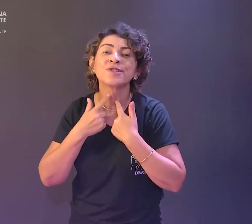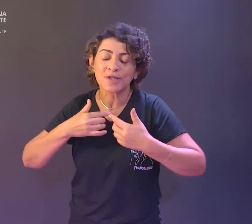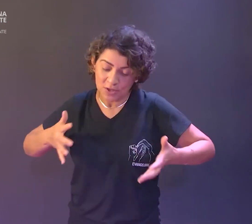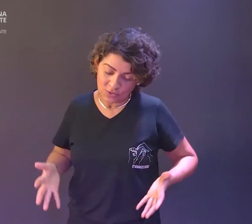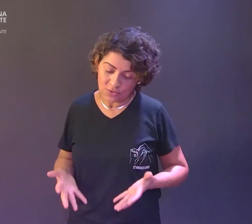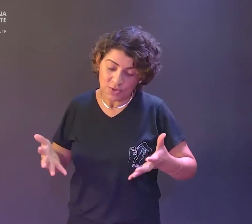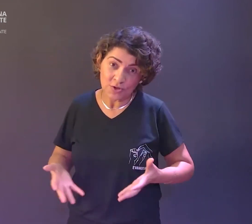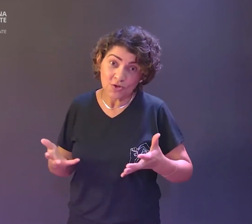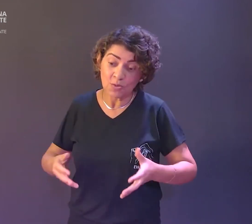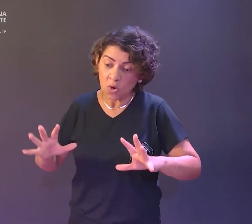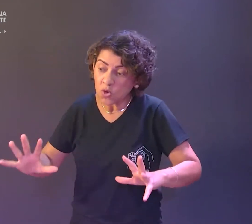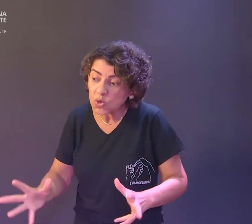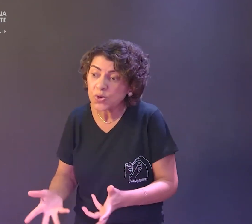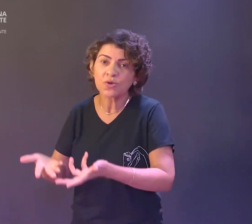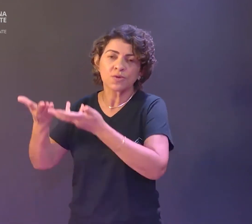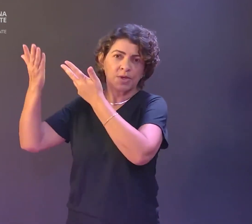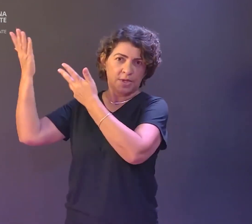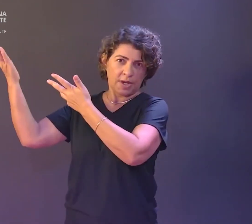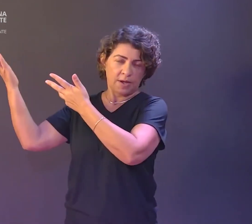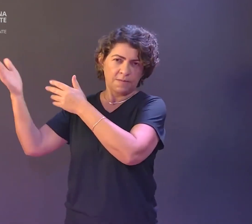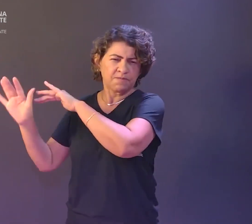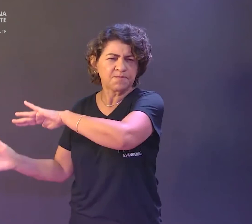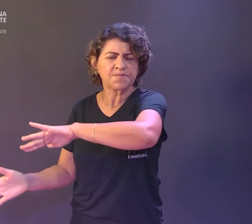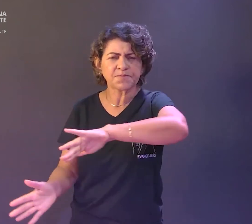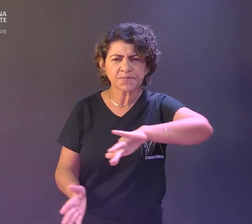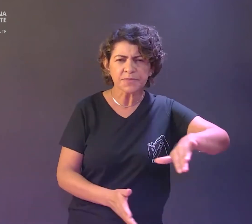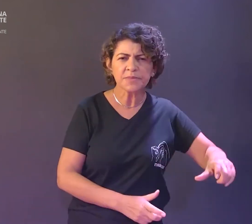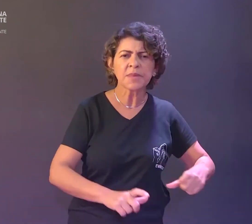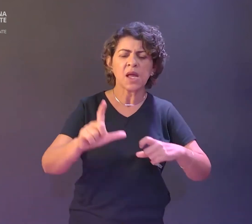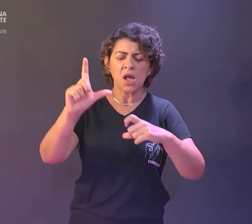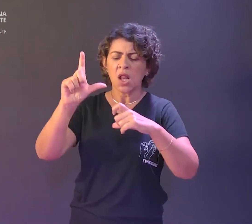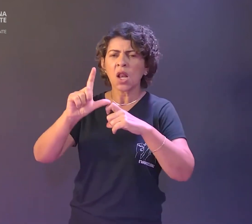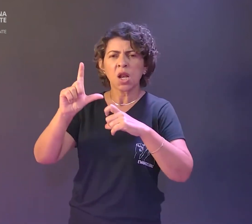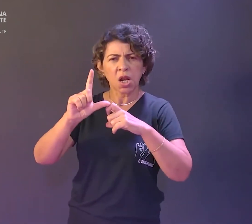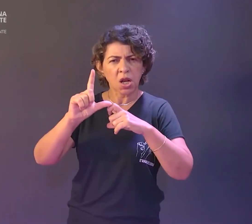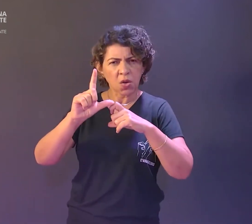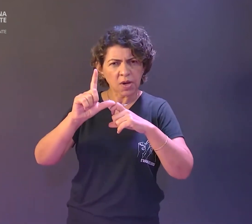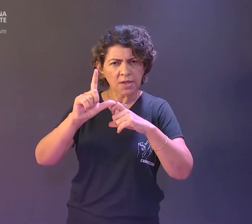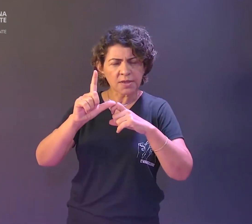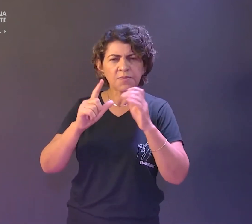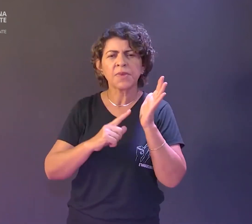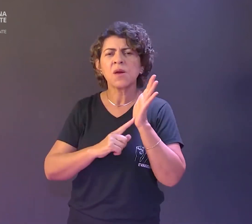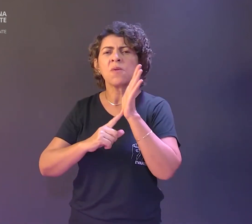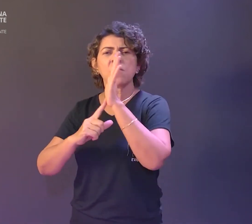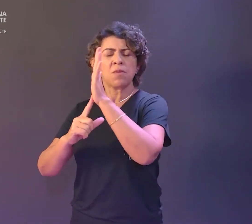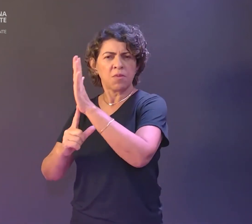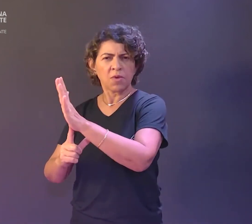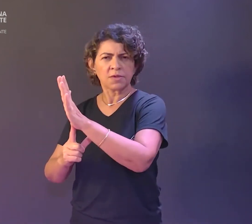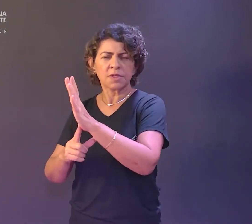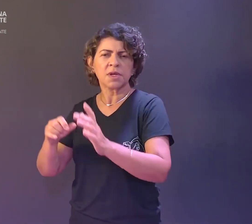Em Lucas 22, observamos Judas barganhando com os sacerdotes judeus o